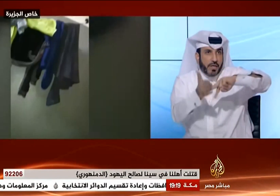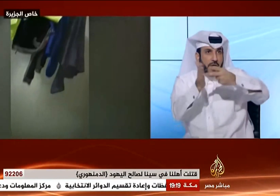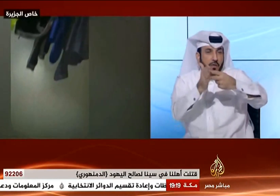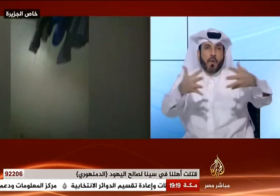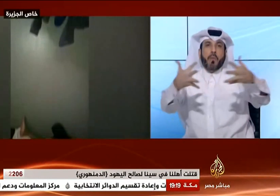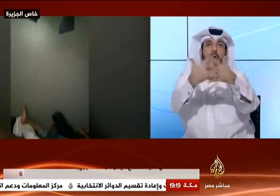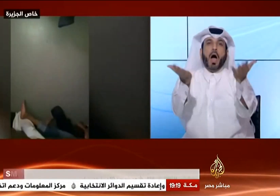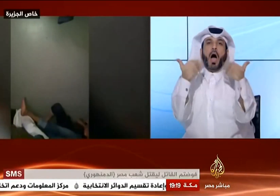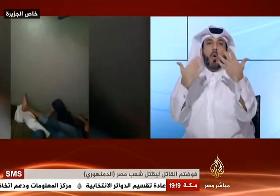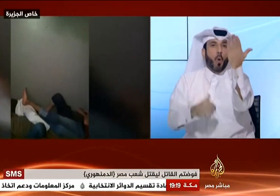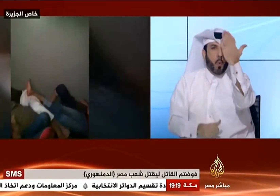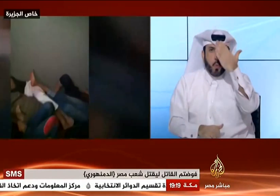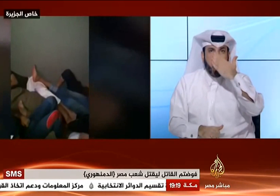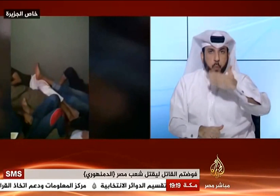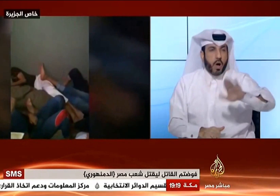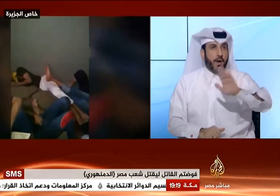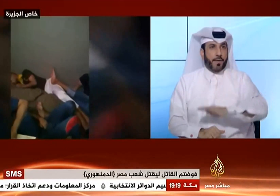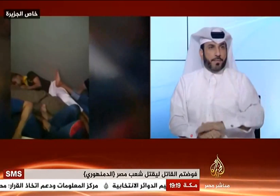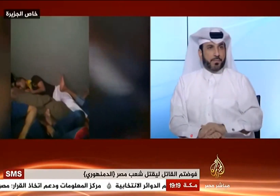ضعف التهويه بالزنزانه